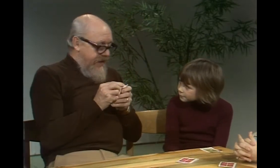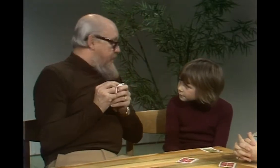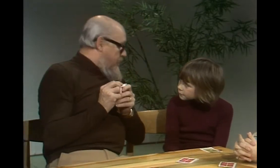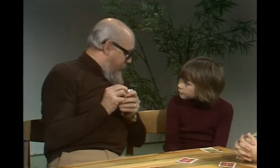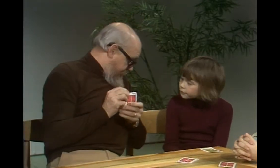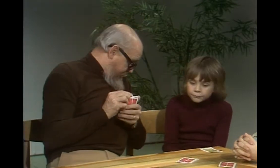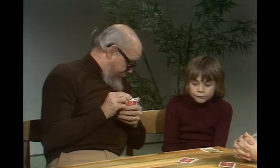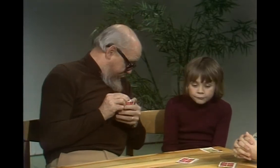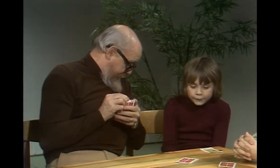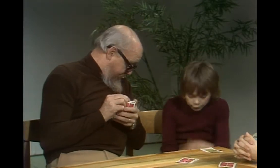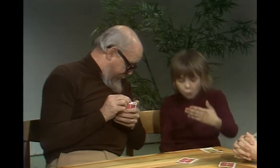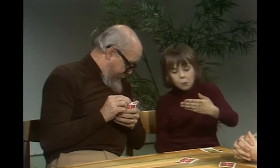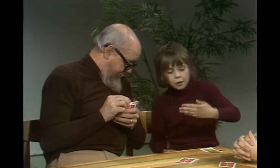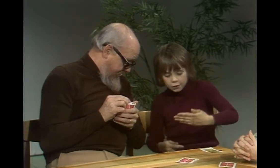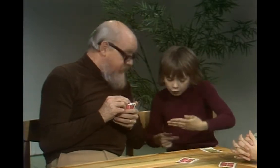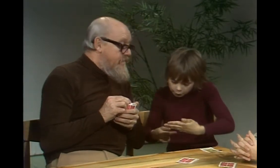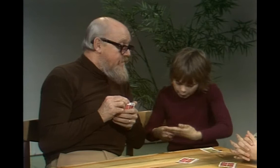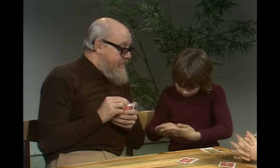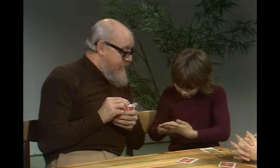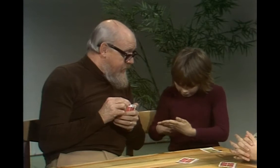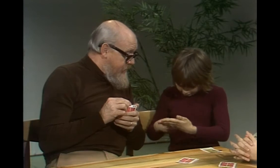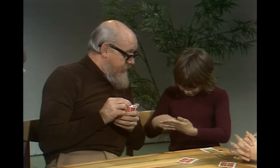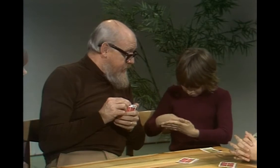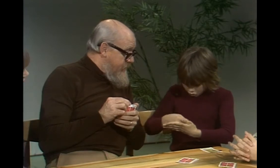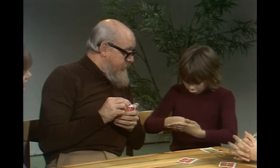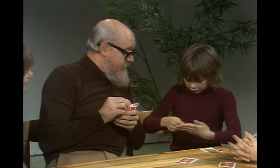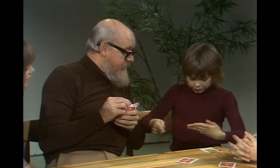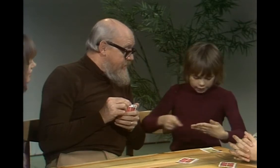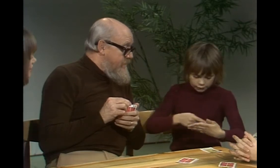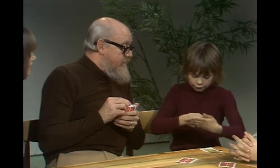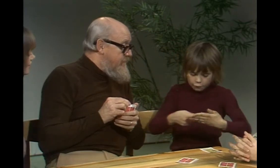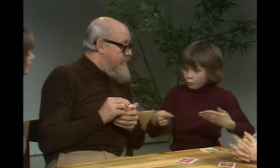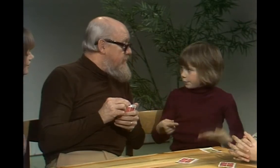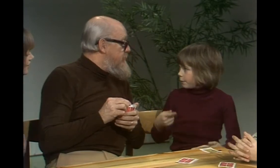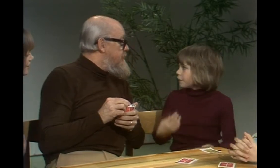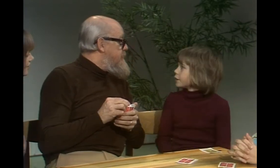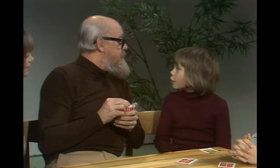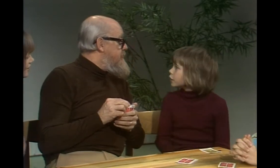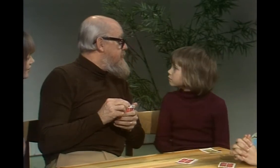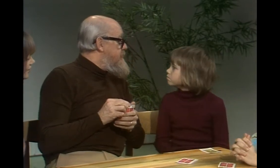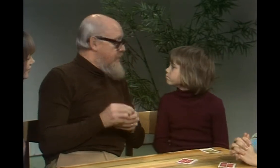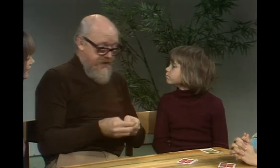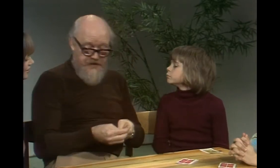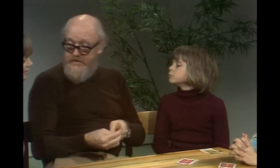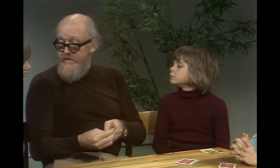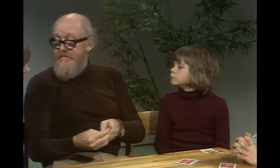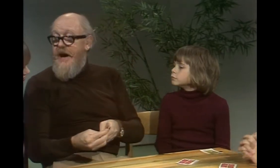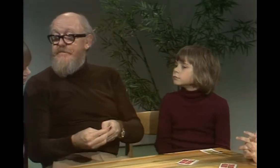heter. Jo, jag har ett papper här och så. Och så skriver jag 2 gånger med pekfingernageln. Heter. Absolut.